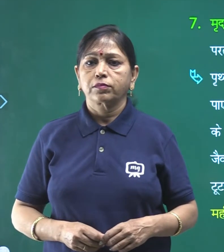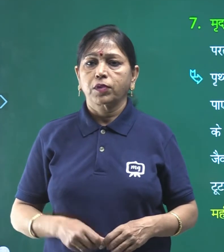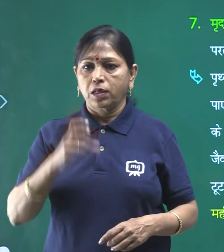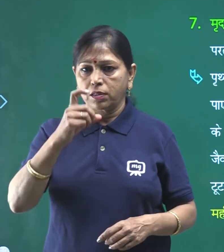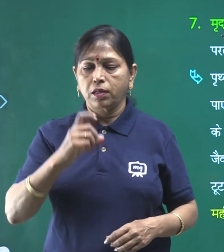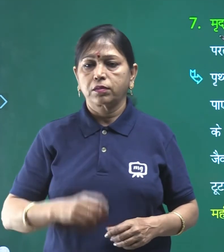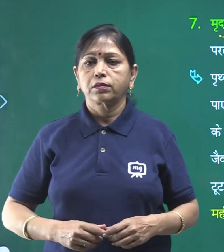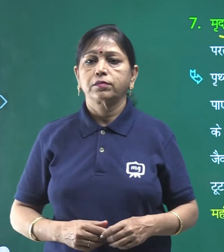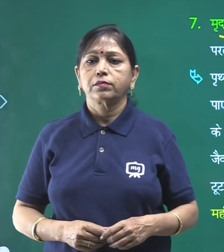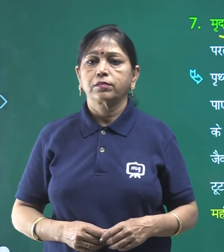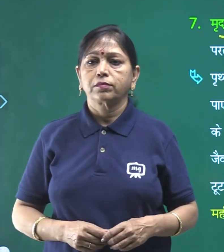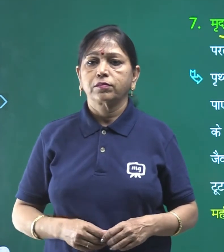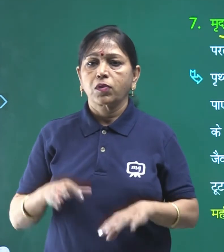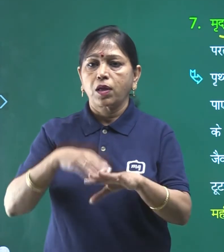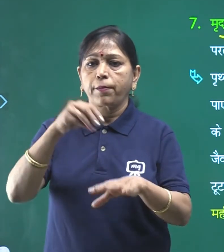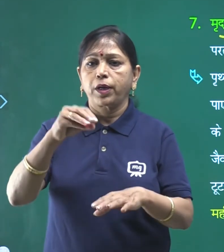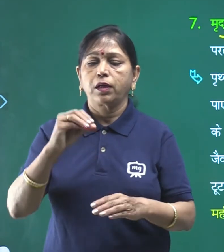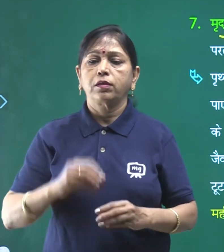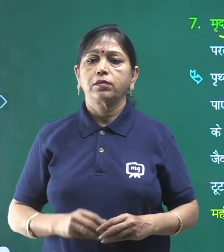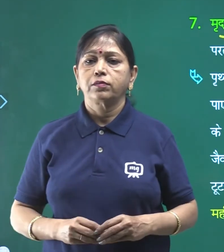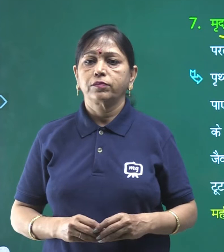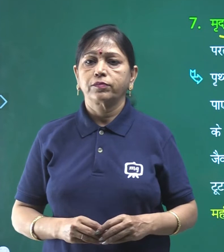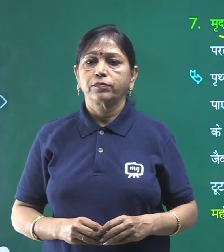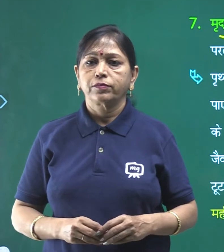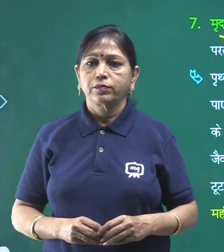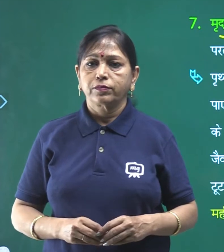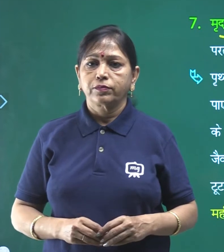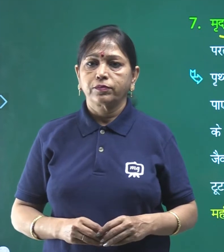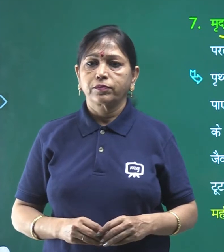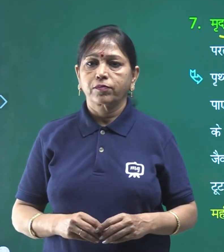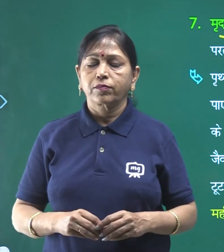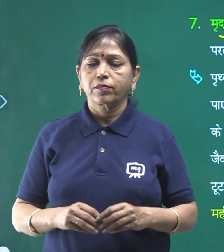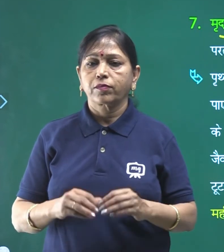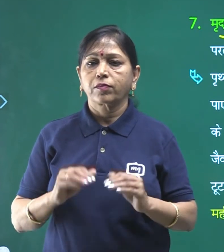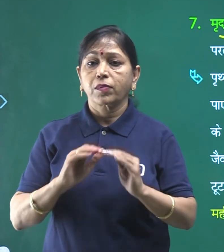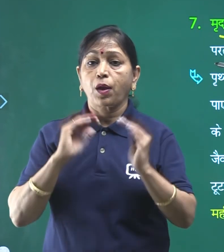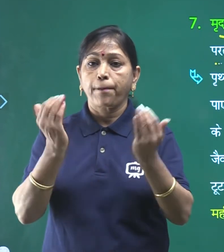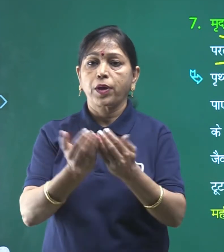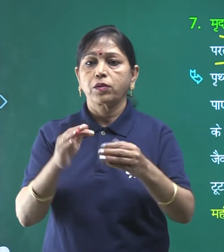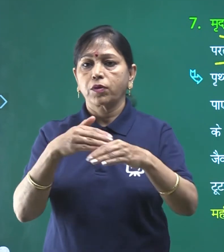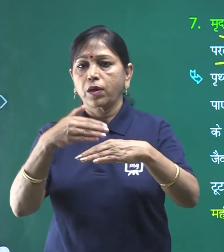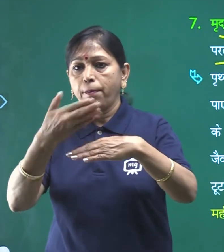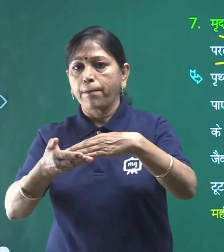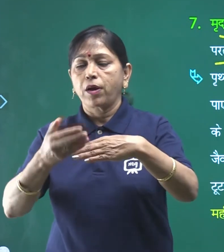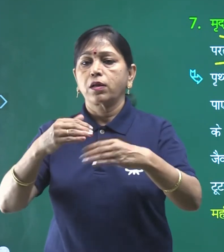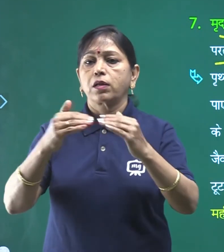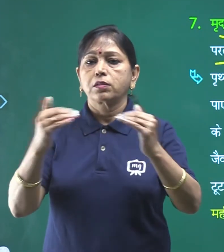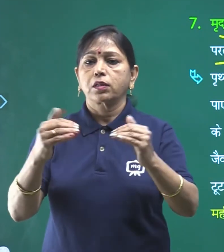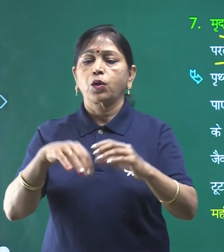एक पाठ मुद्दा मिट्टी कि पृथ्वी चीज बाहर रिश्ते को